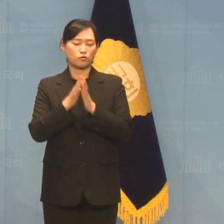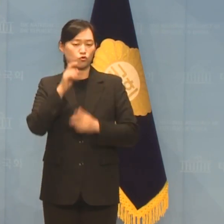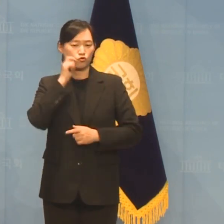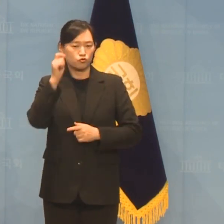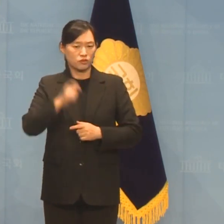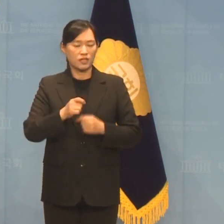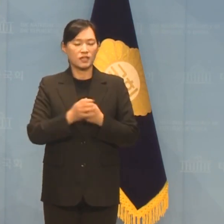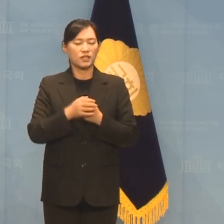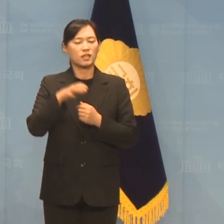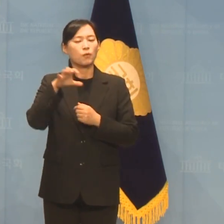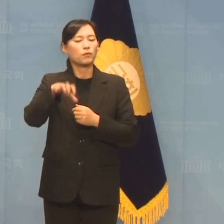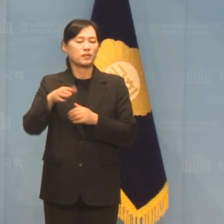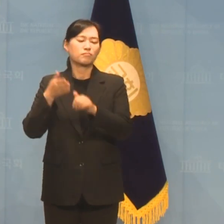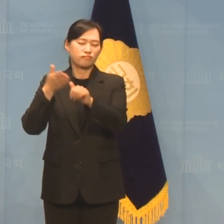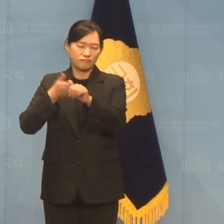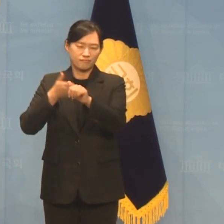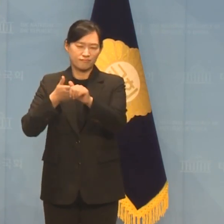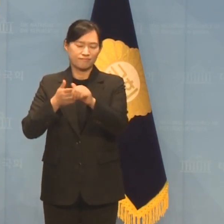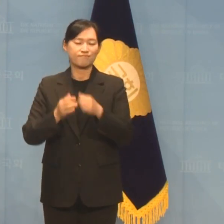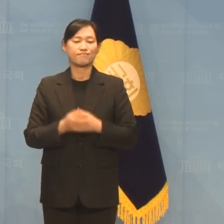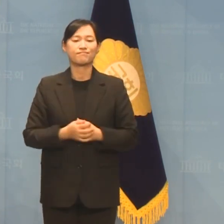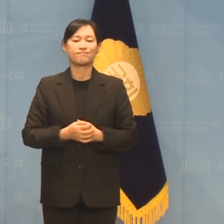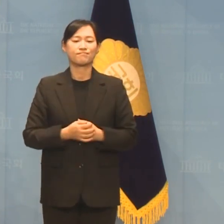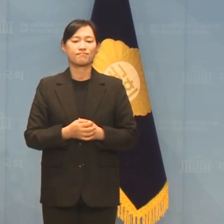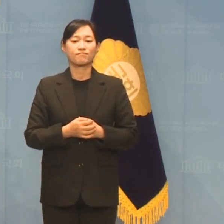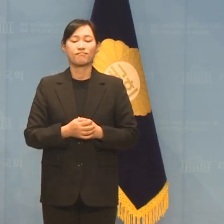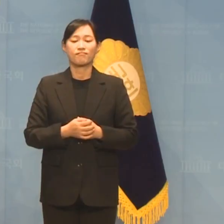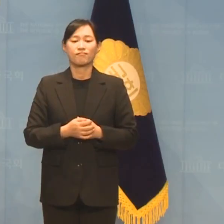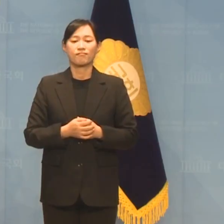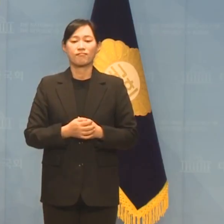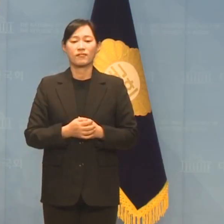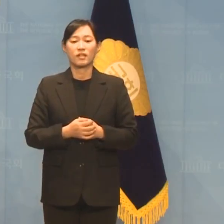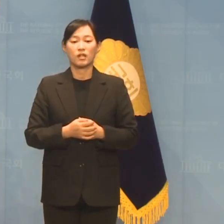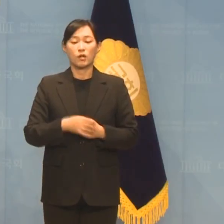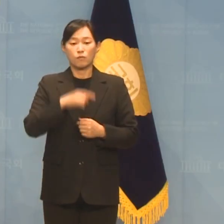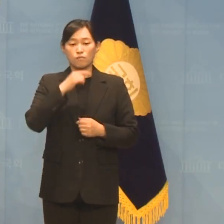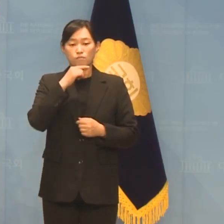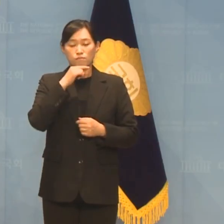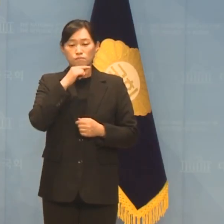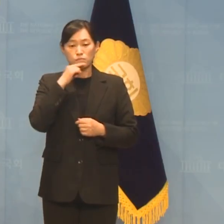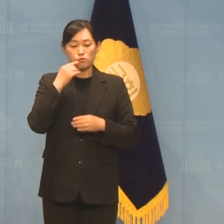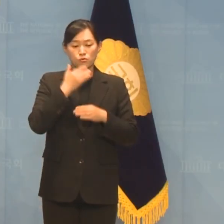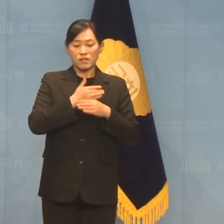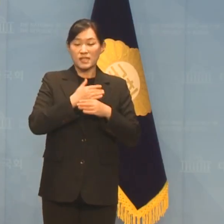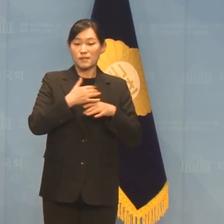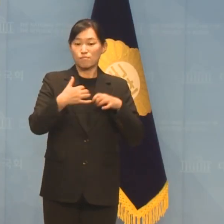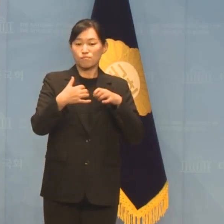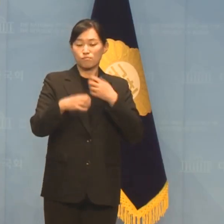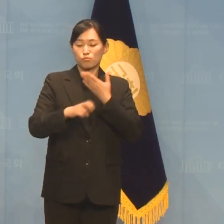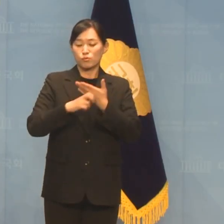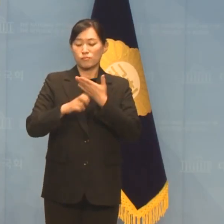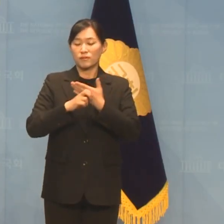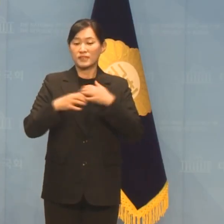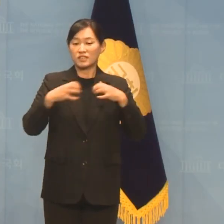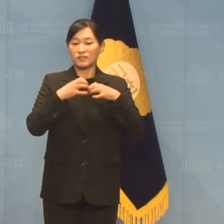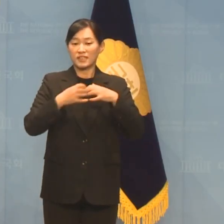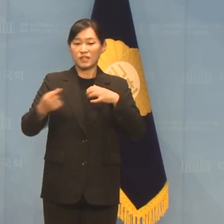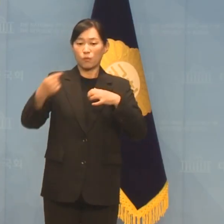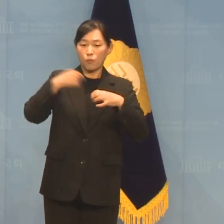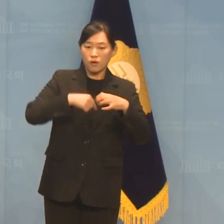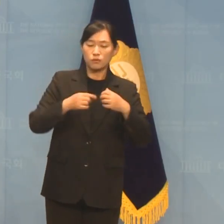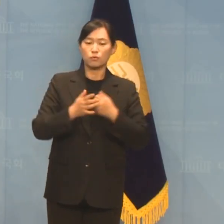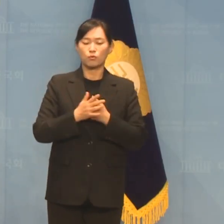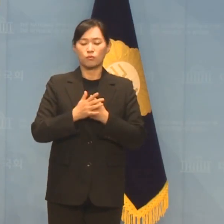우크라이나 당국에 요청해 이루어졌습니다. 북한의 불법적인 전쟁 개입 정황과 북한군